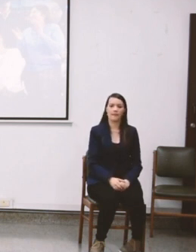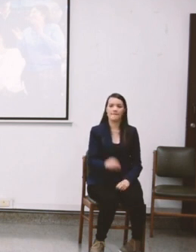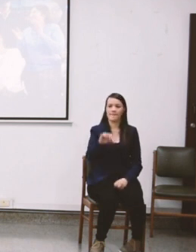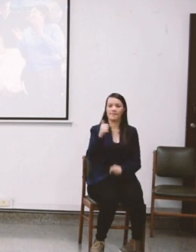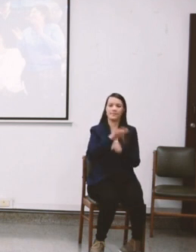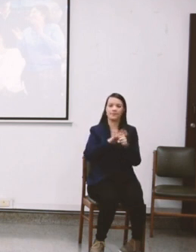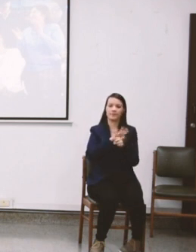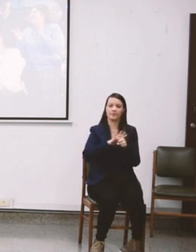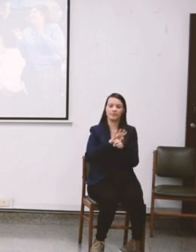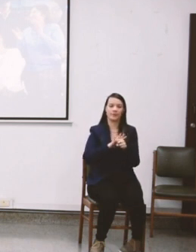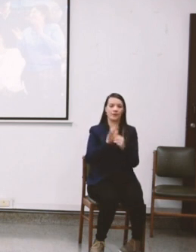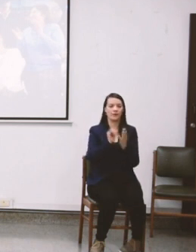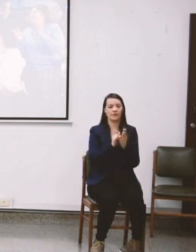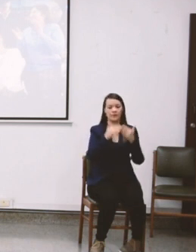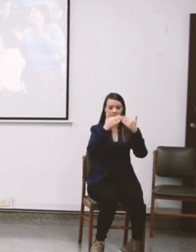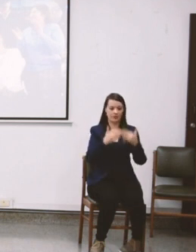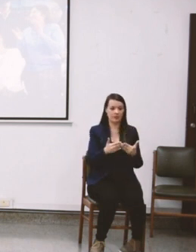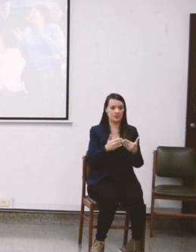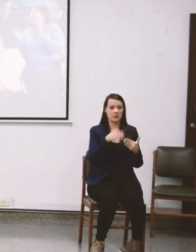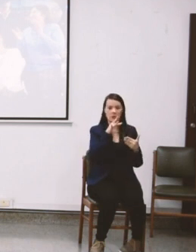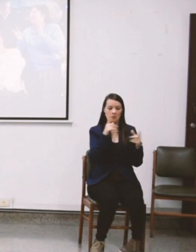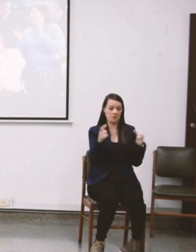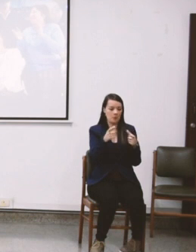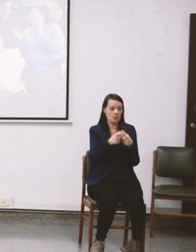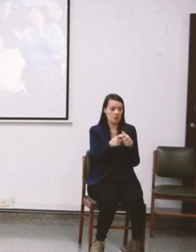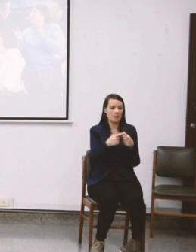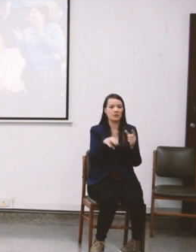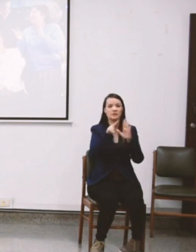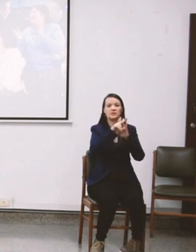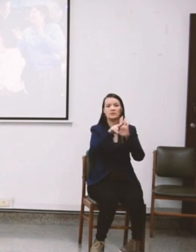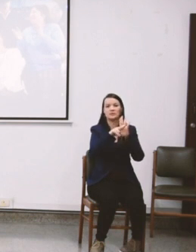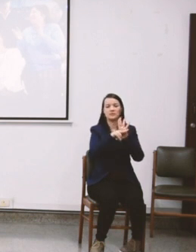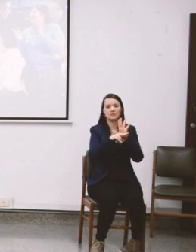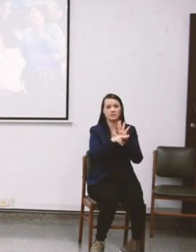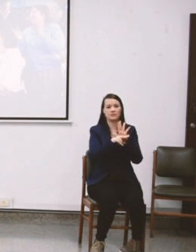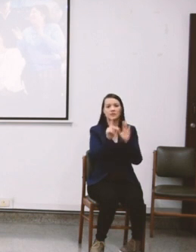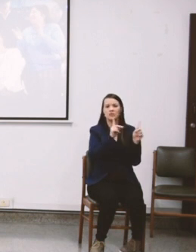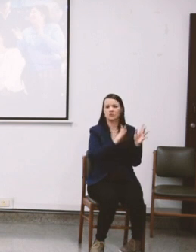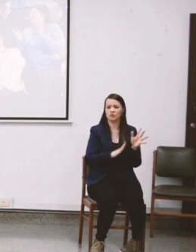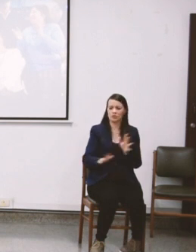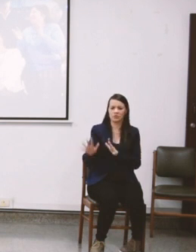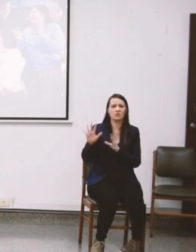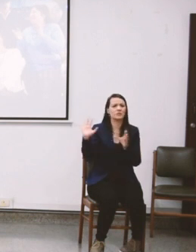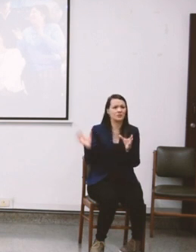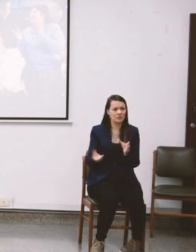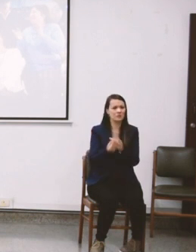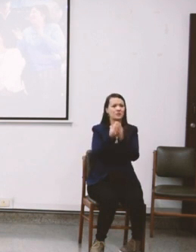ver también con esas discapacidades que no son representativas o muy normativas de cierto discurso incluso inclusivo,